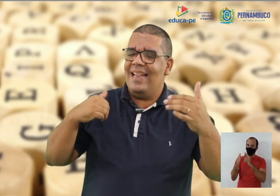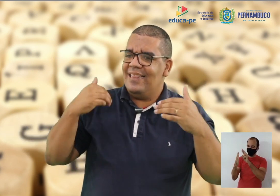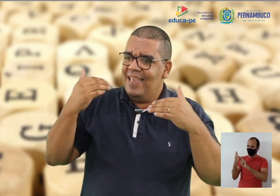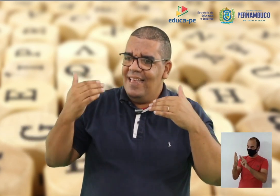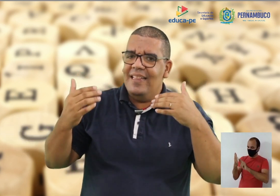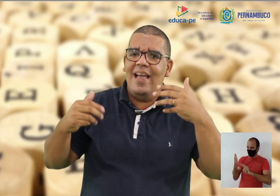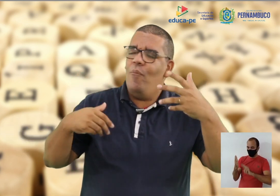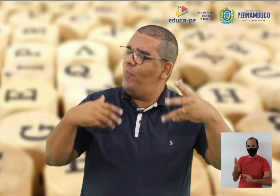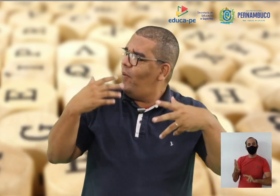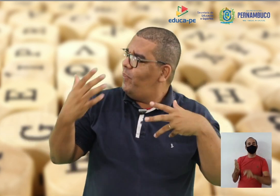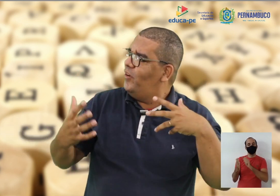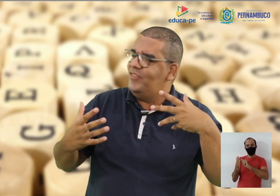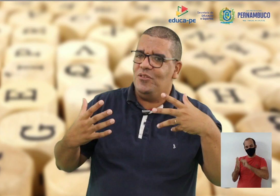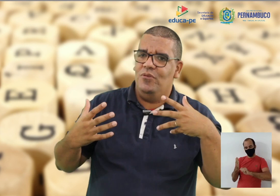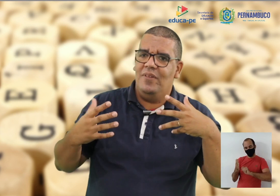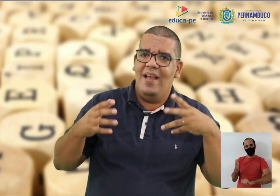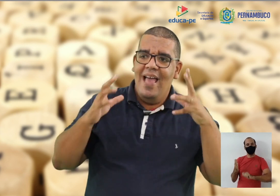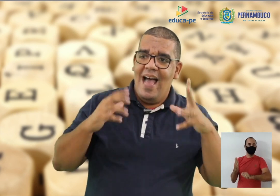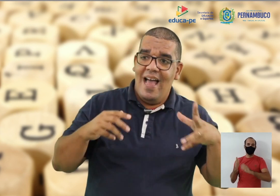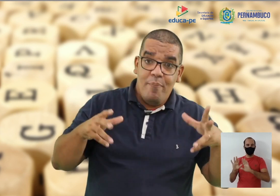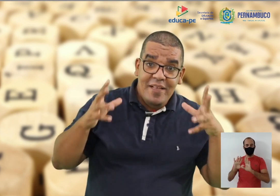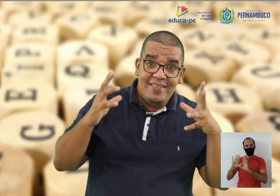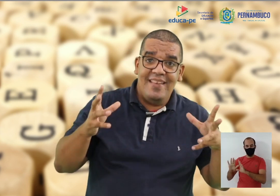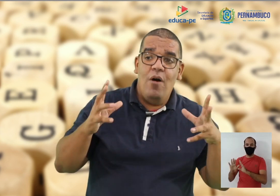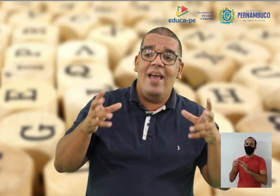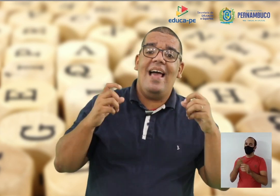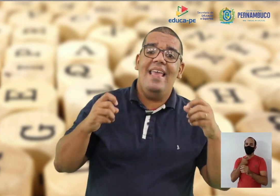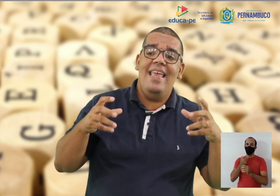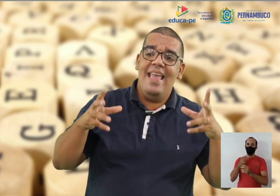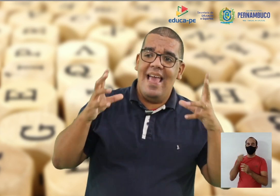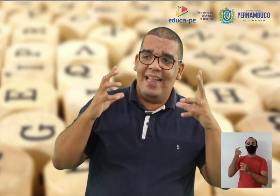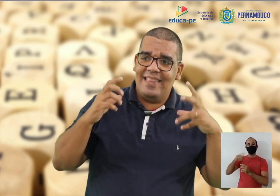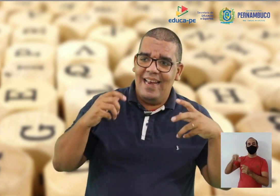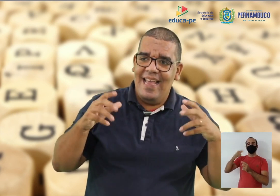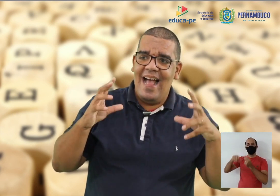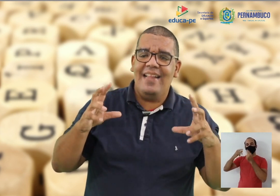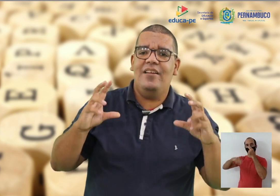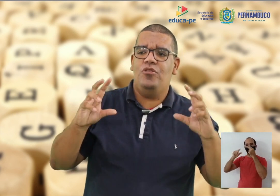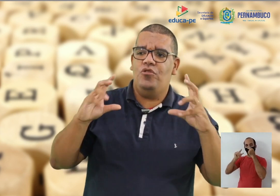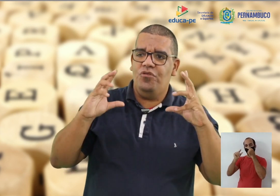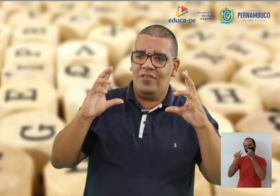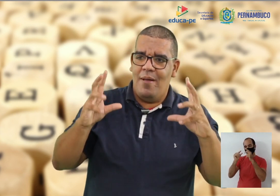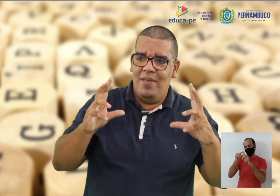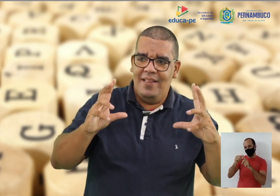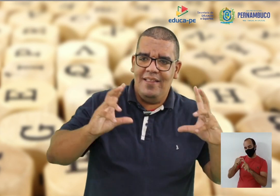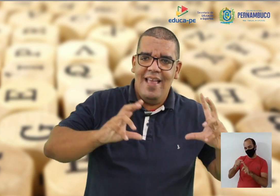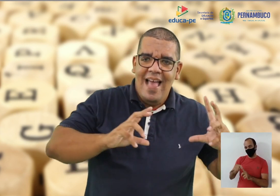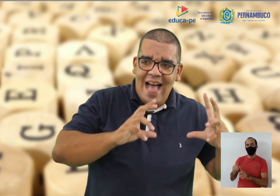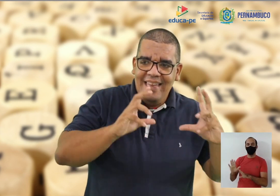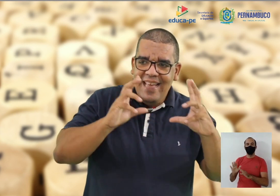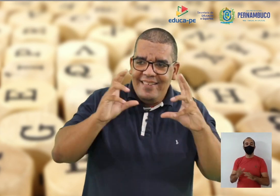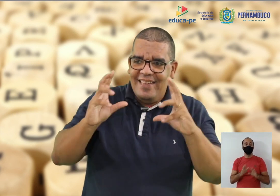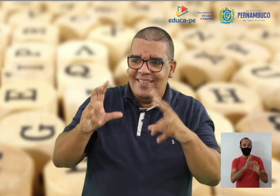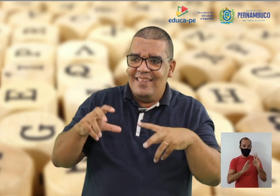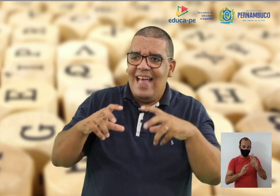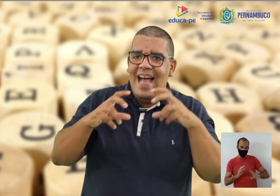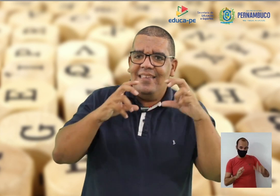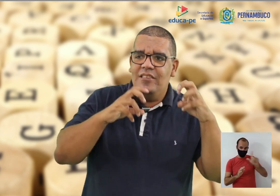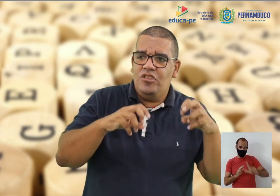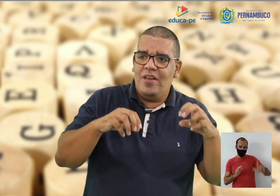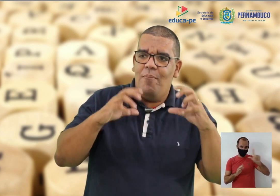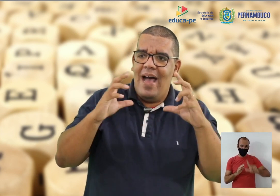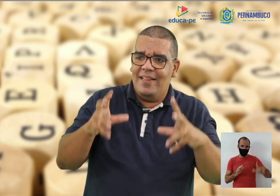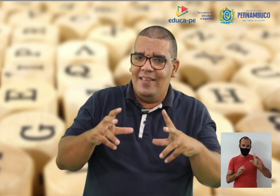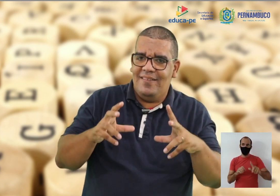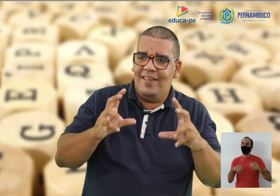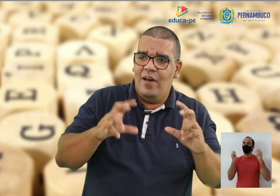ela atende a um propósito, né? A repetição ela está ligada justamente à necessidade